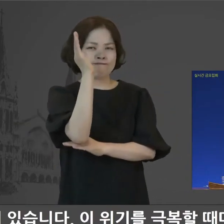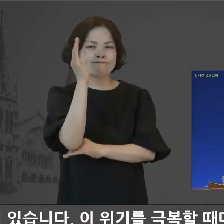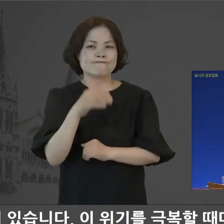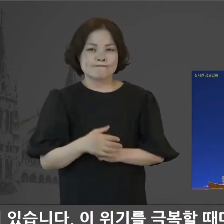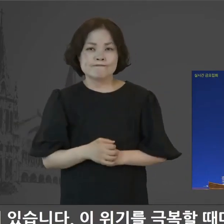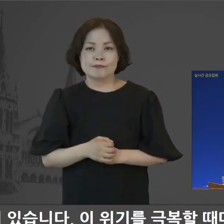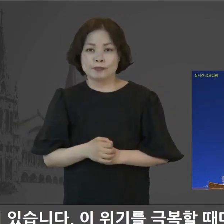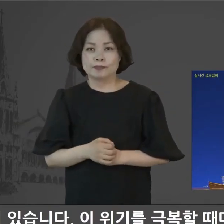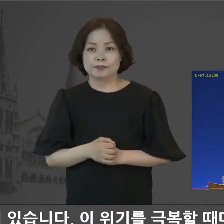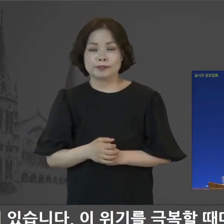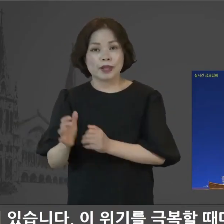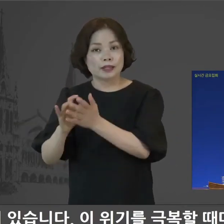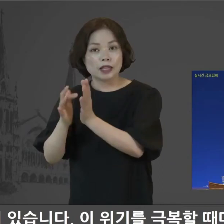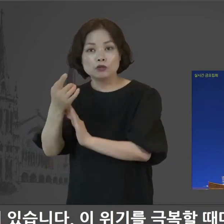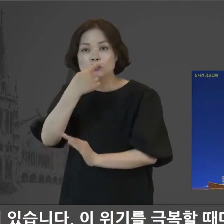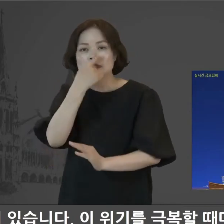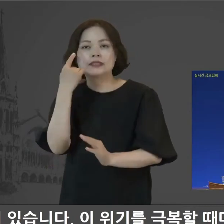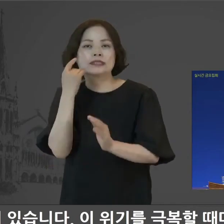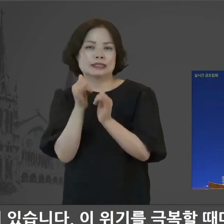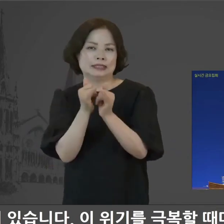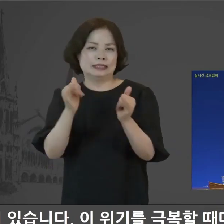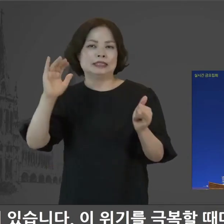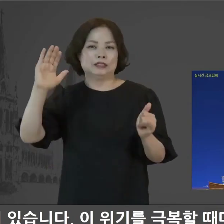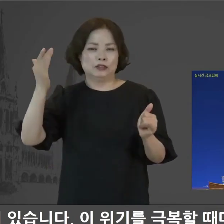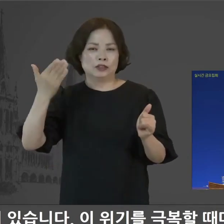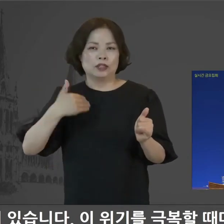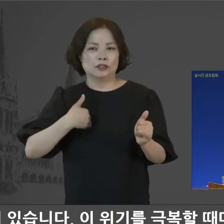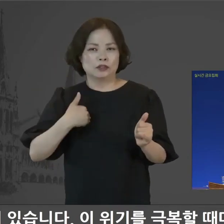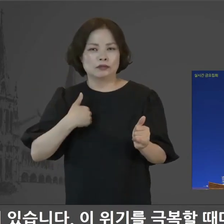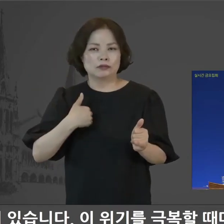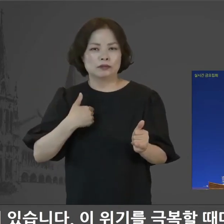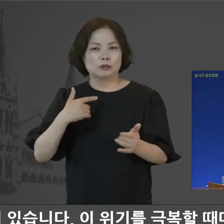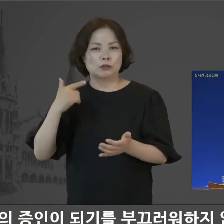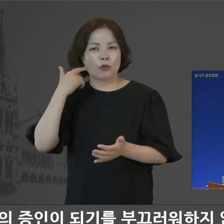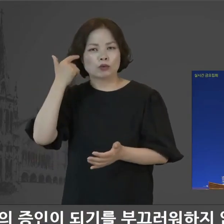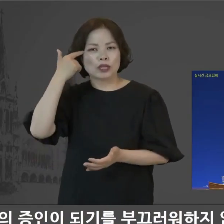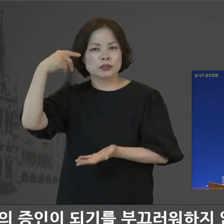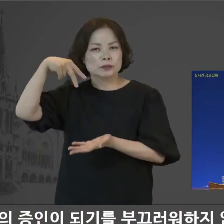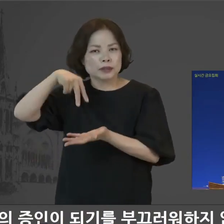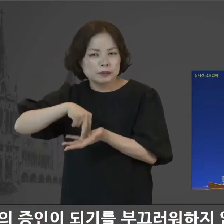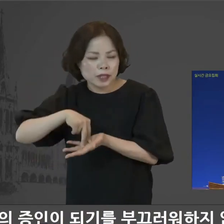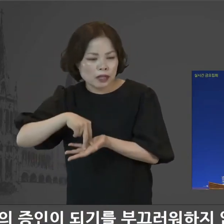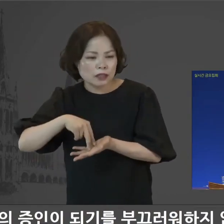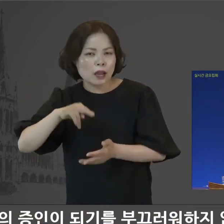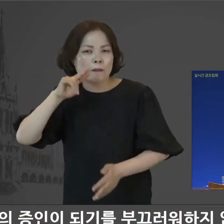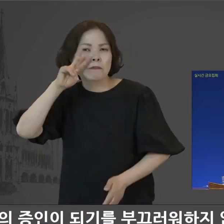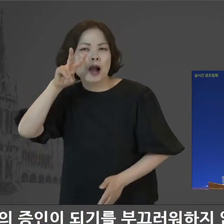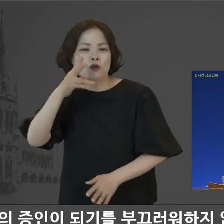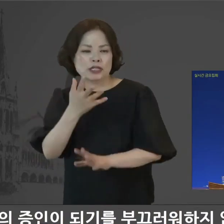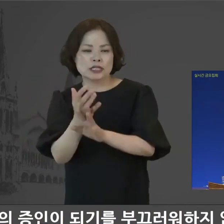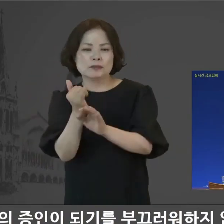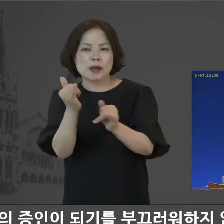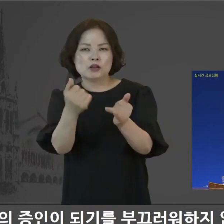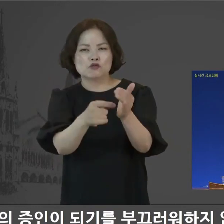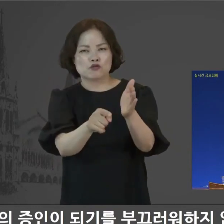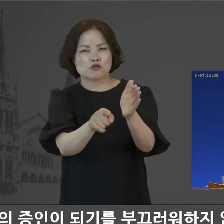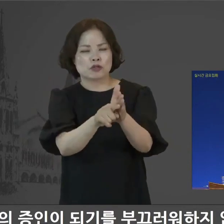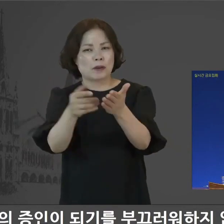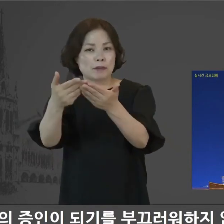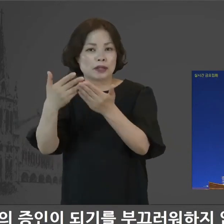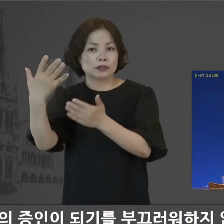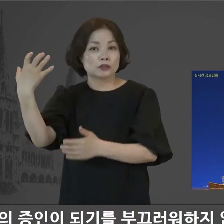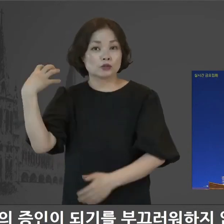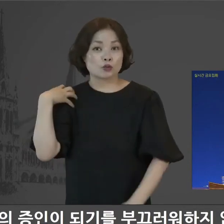근데 예수의 증인이 되는 거죠. 저는 이렇게 생각합니다. 바울이 이방인을 위하여 받은